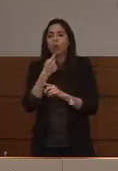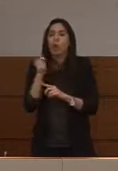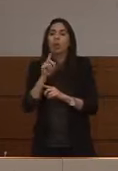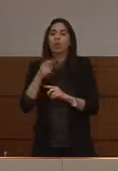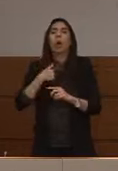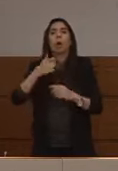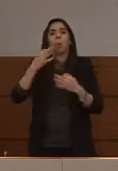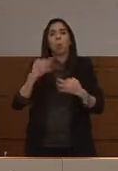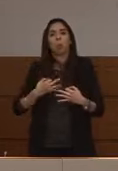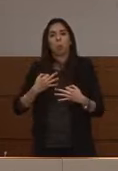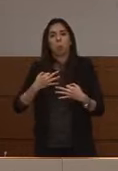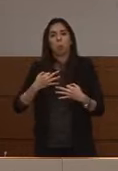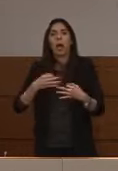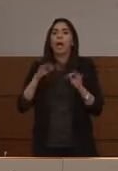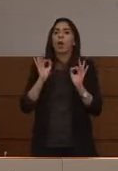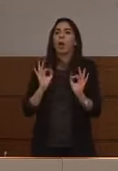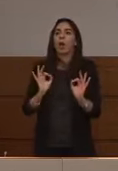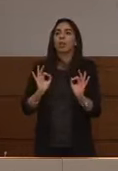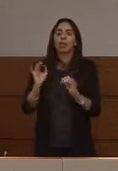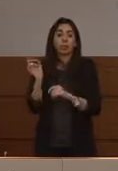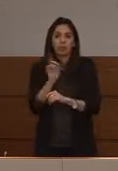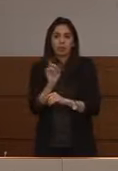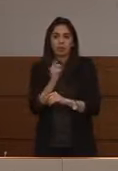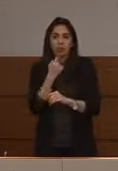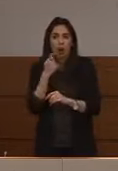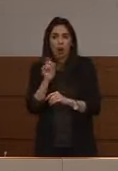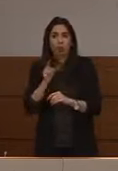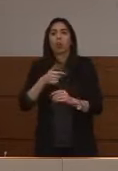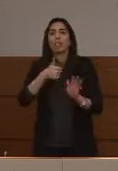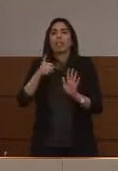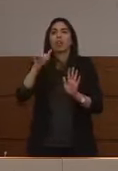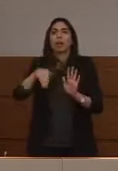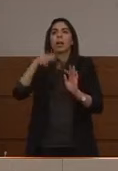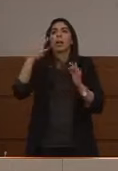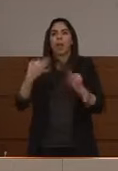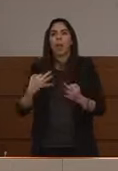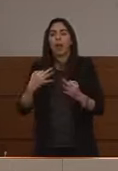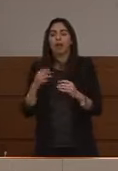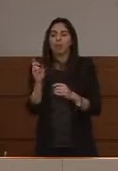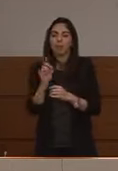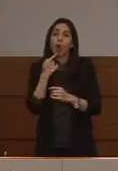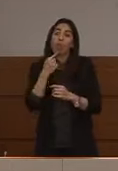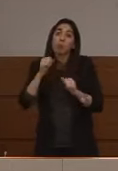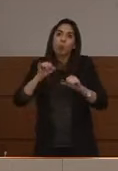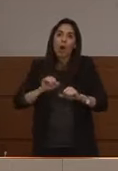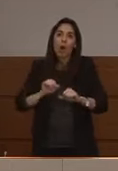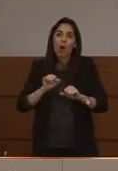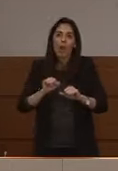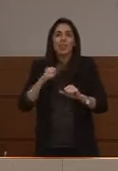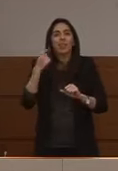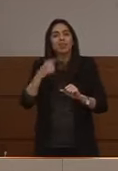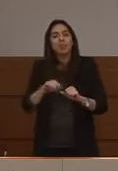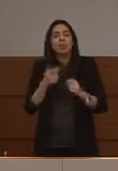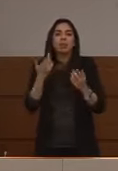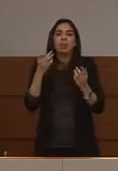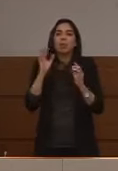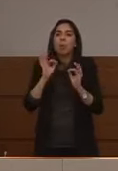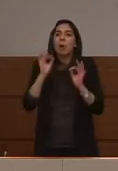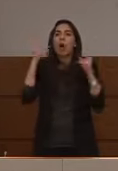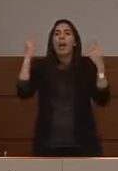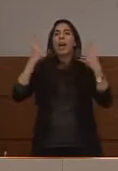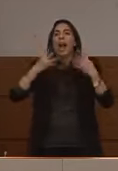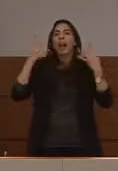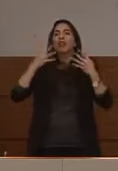io che è esattamente quello il valore è un discorso empirico che viene dal fatto che